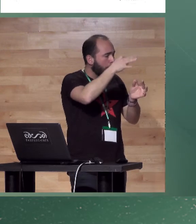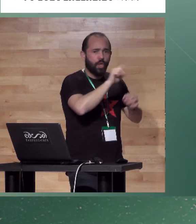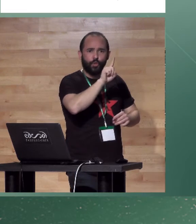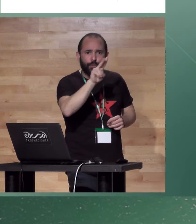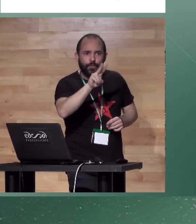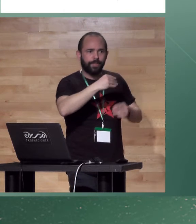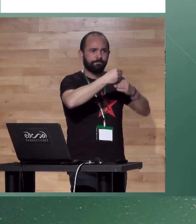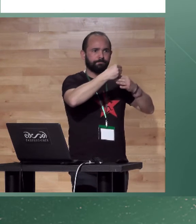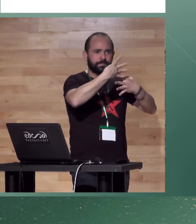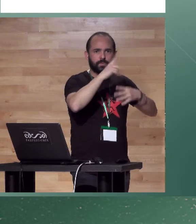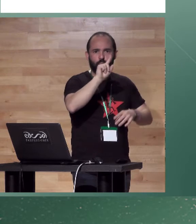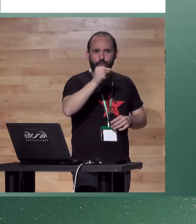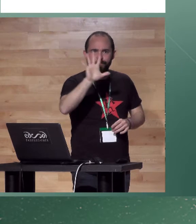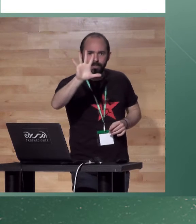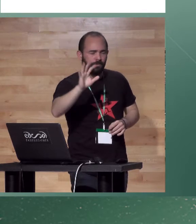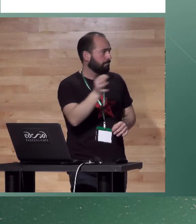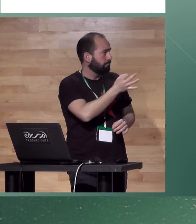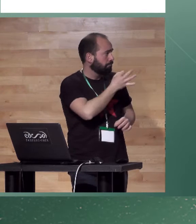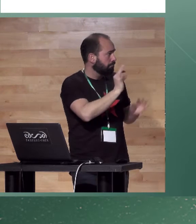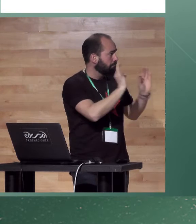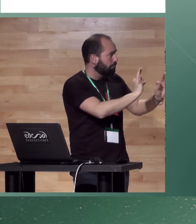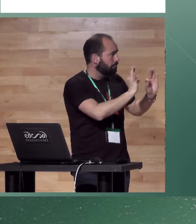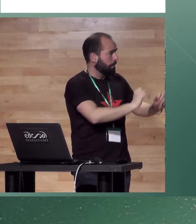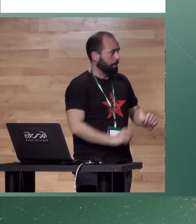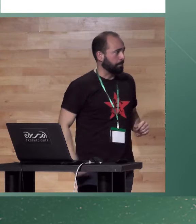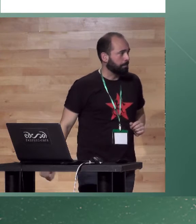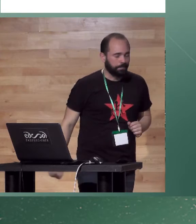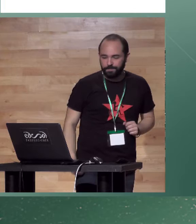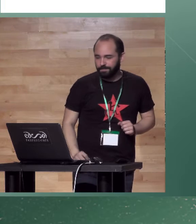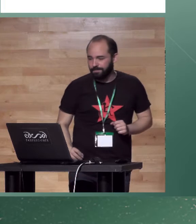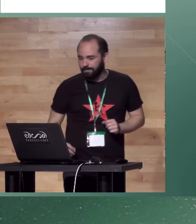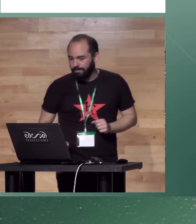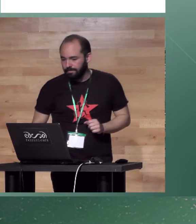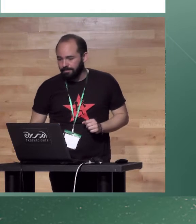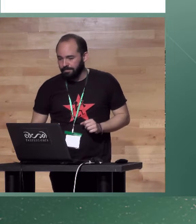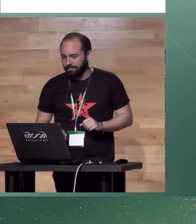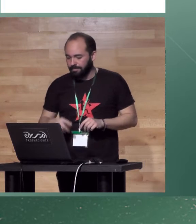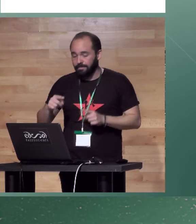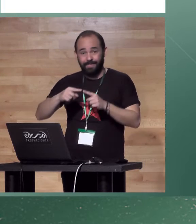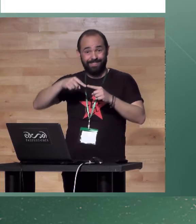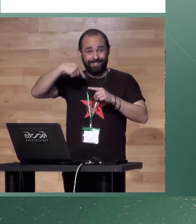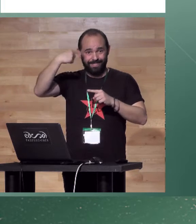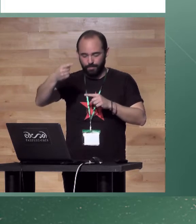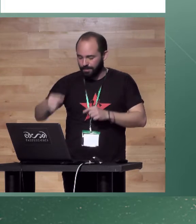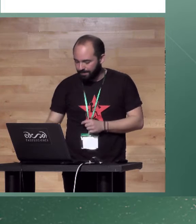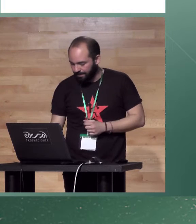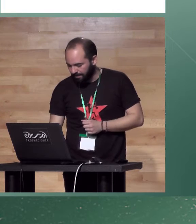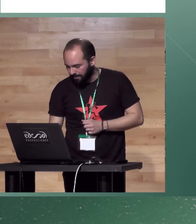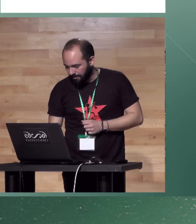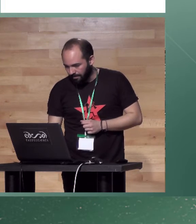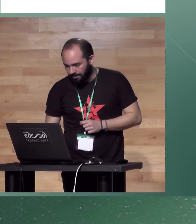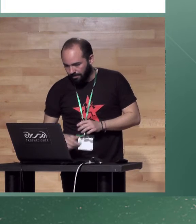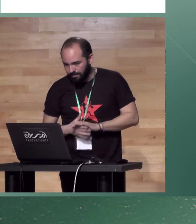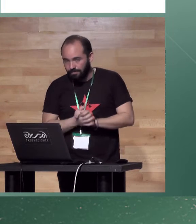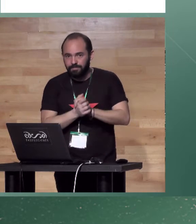¿Veis? Son 2 minutos, en la letra cubrir nu, interlineado de 1,5, tamaño